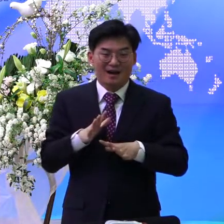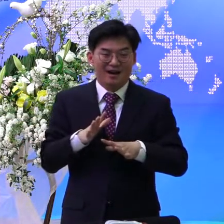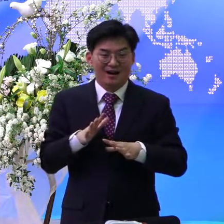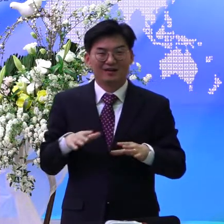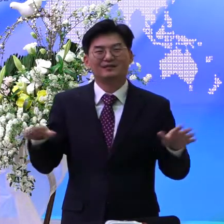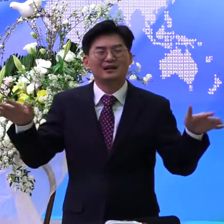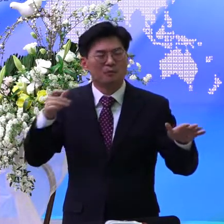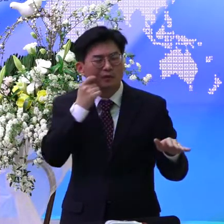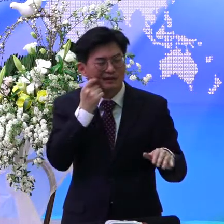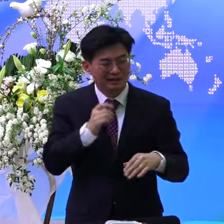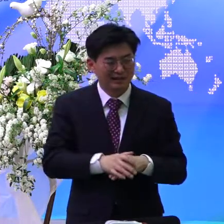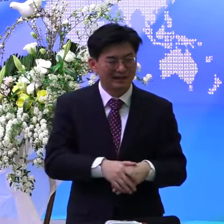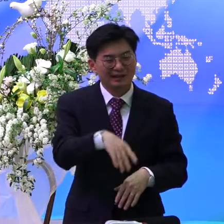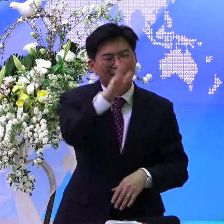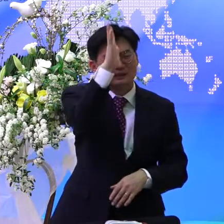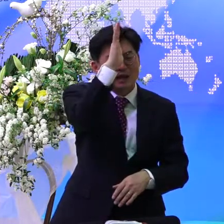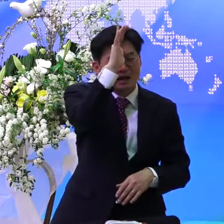말았습니다.